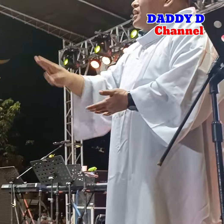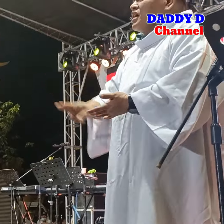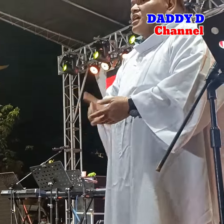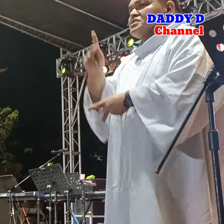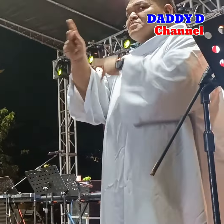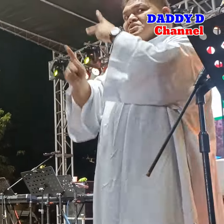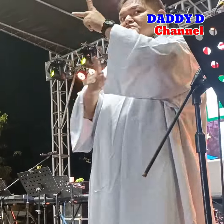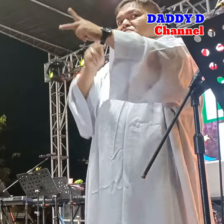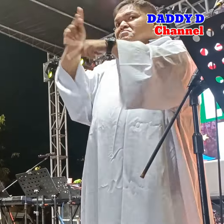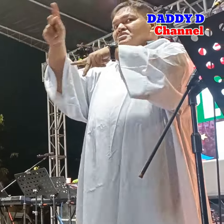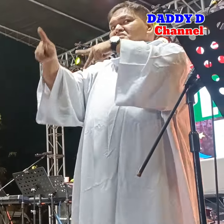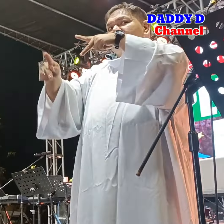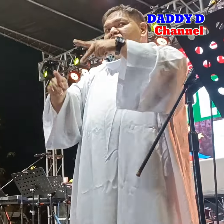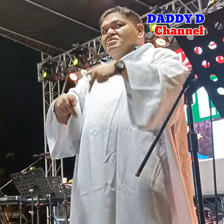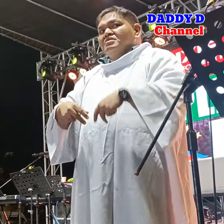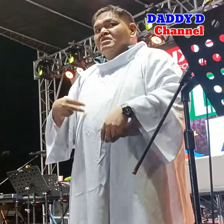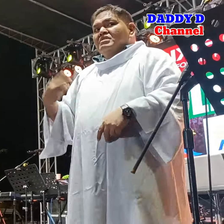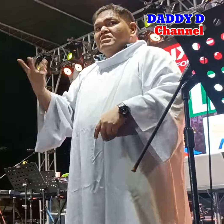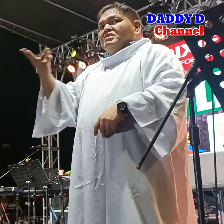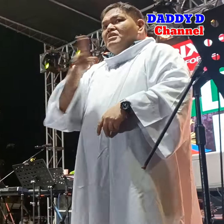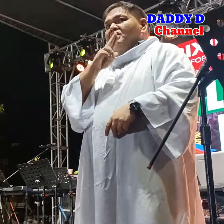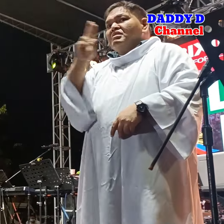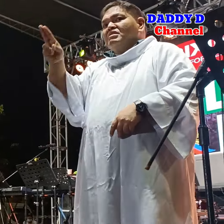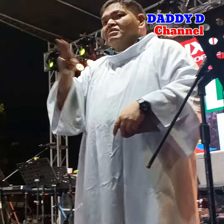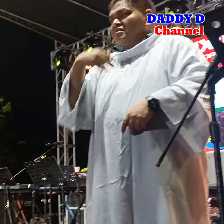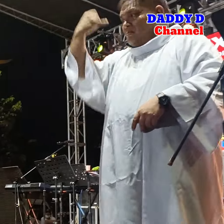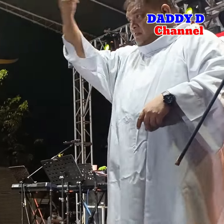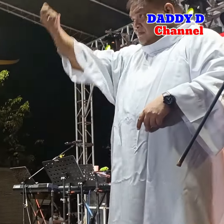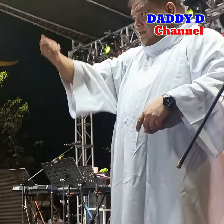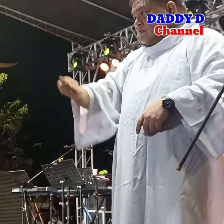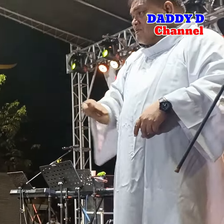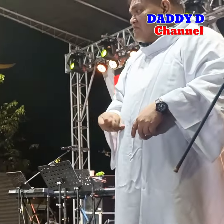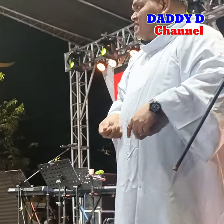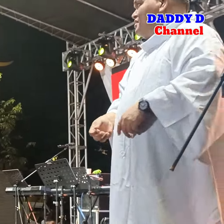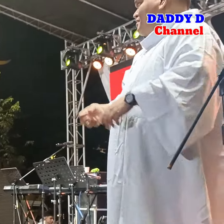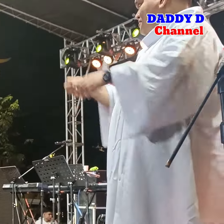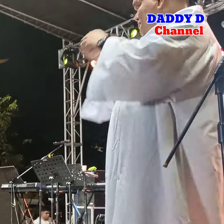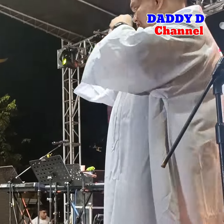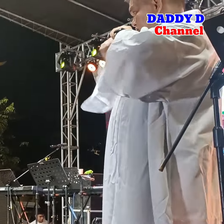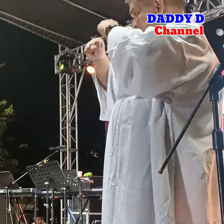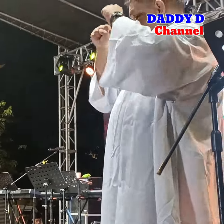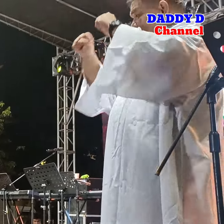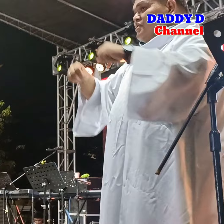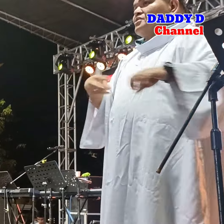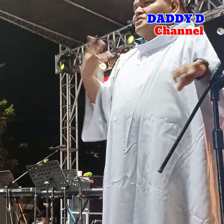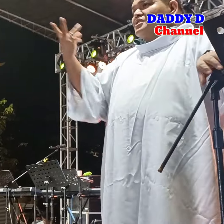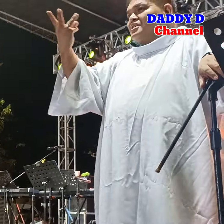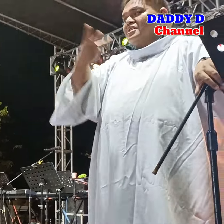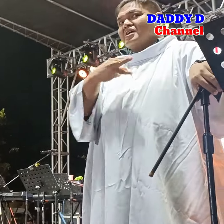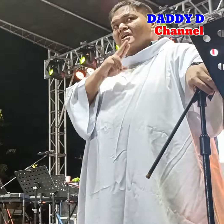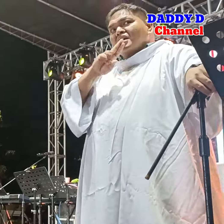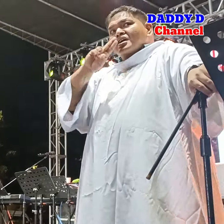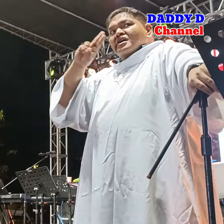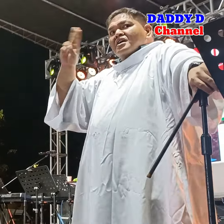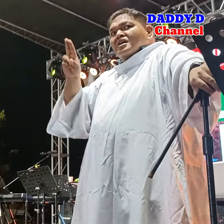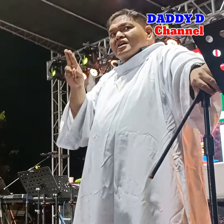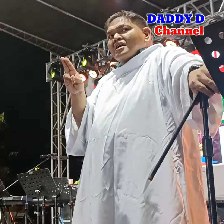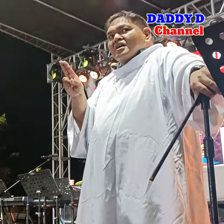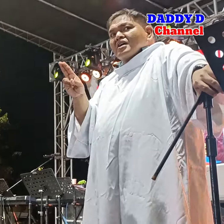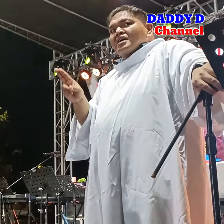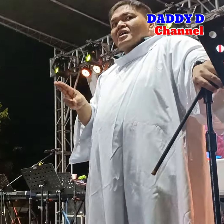ordinaryong mamamayan. Tayo, yung mga hindi imbitado sa SONA. Tayo, yung